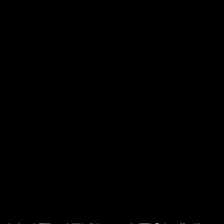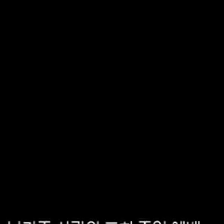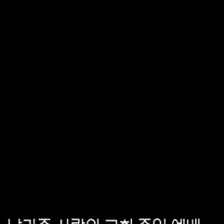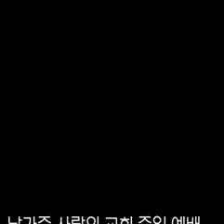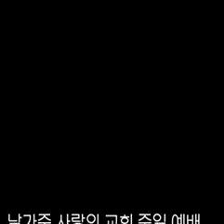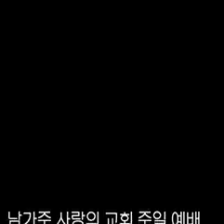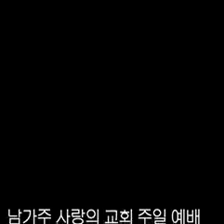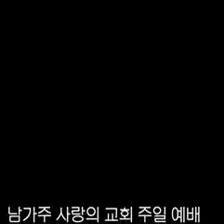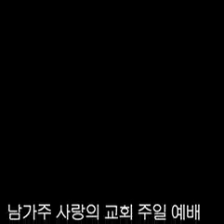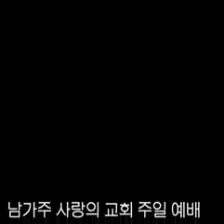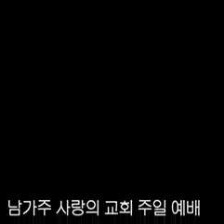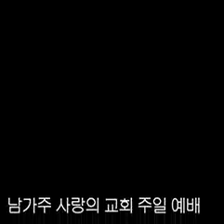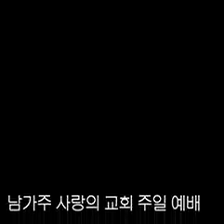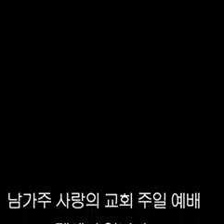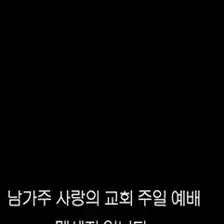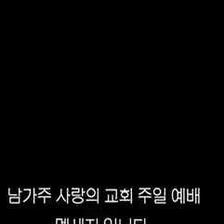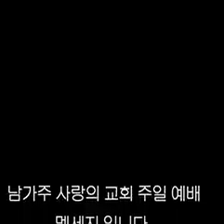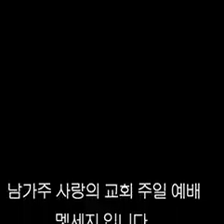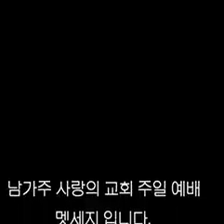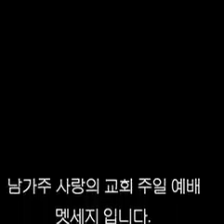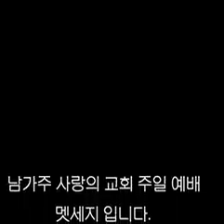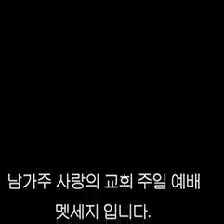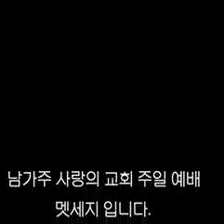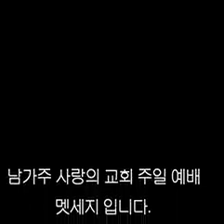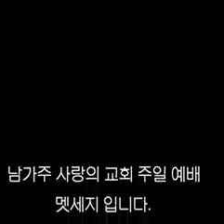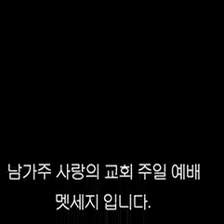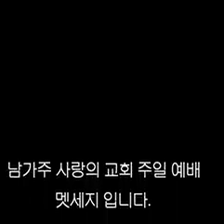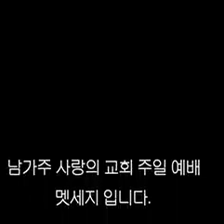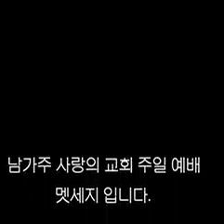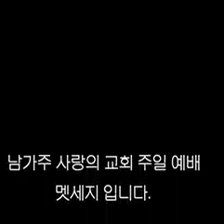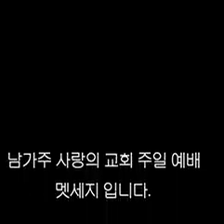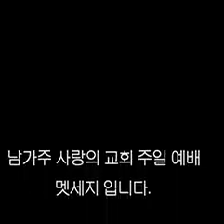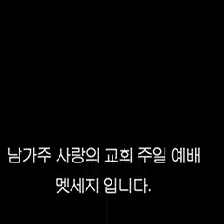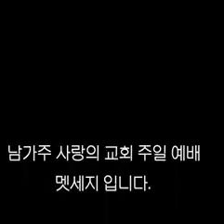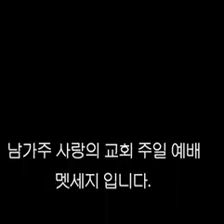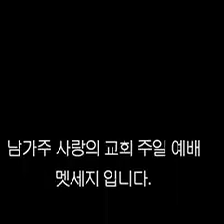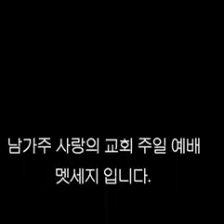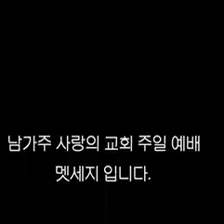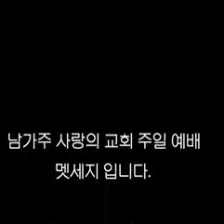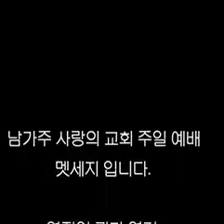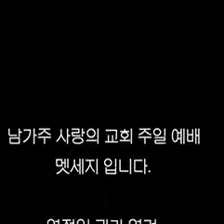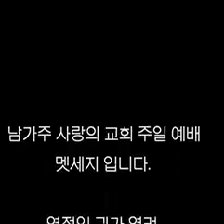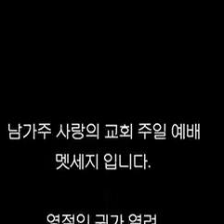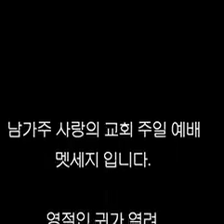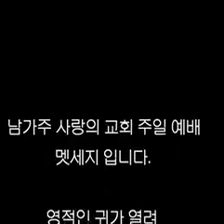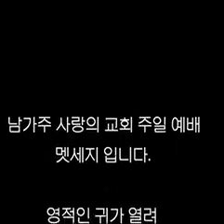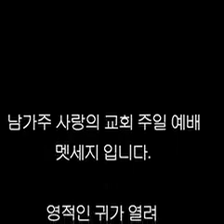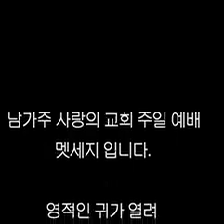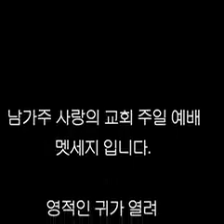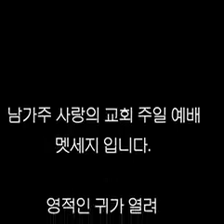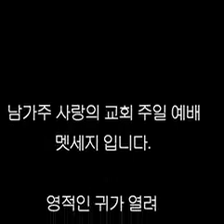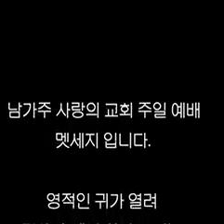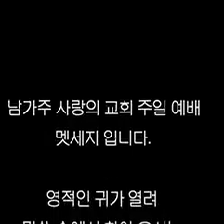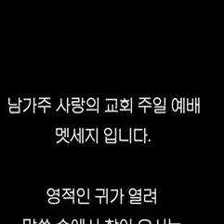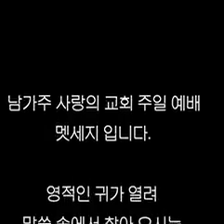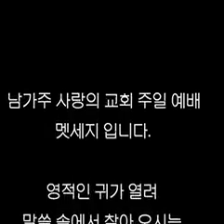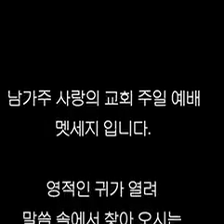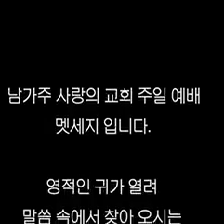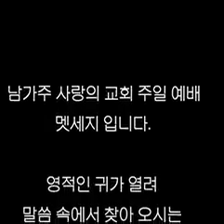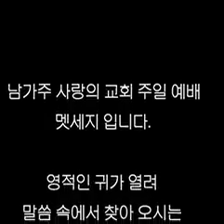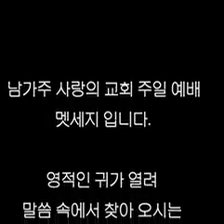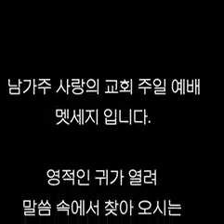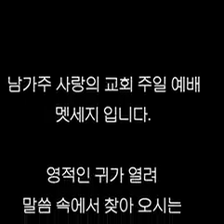남가주 사랑의 교회 주일 예배 메시지입니다. 영적인 귀가 열려 말씀